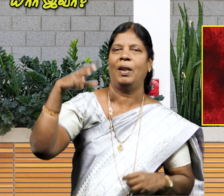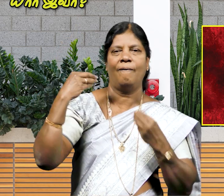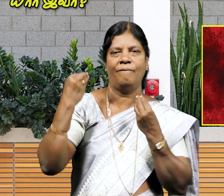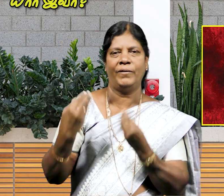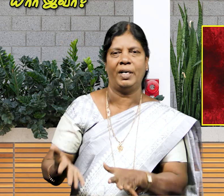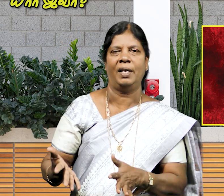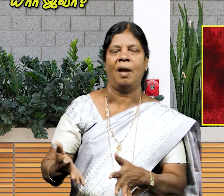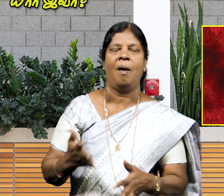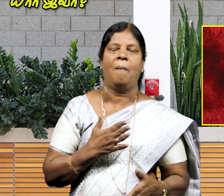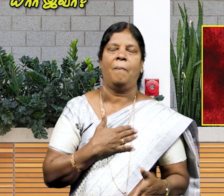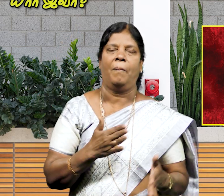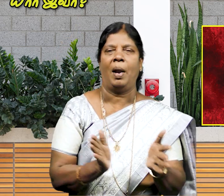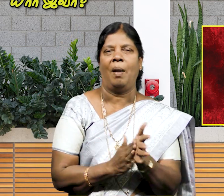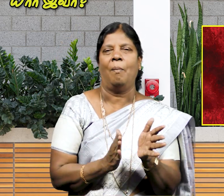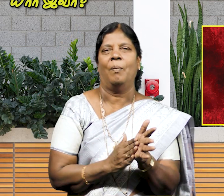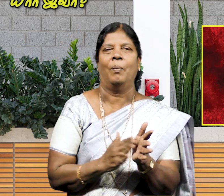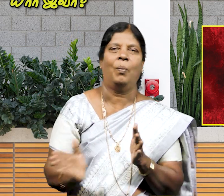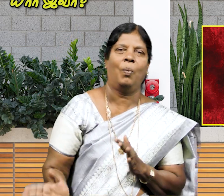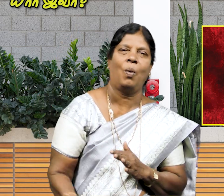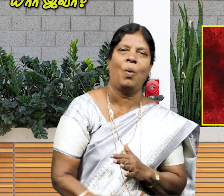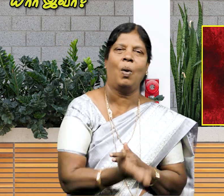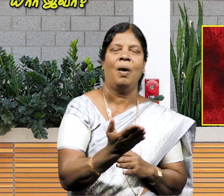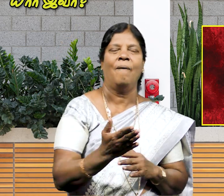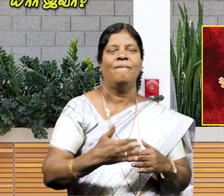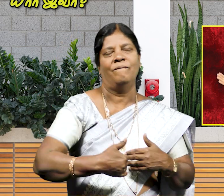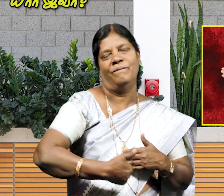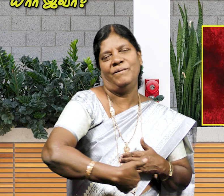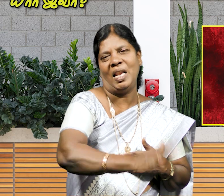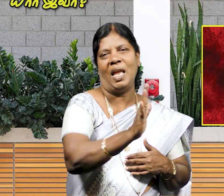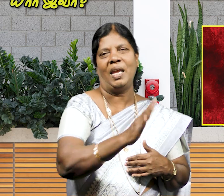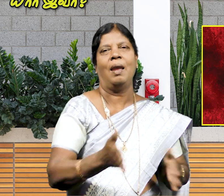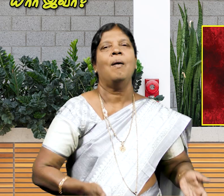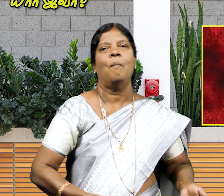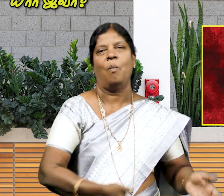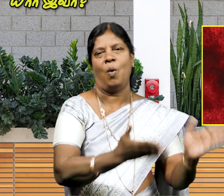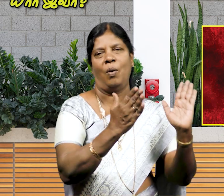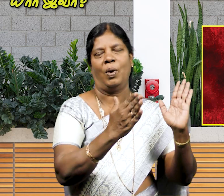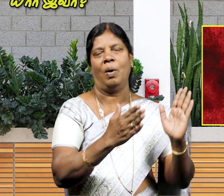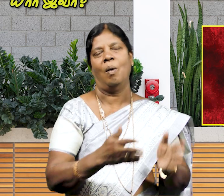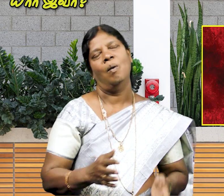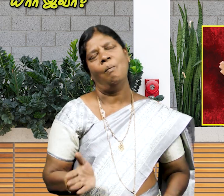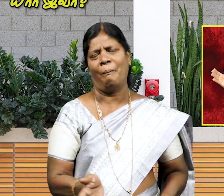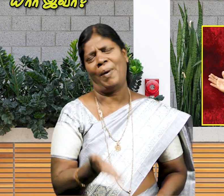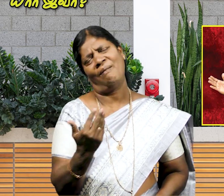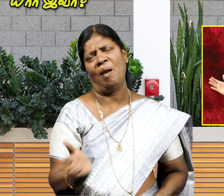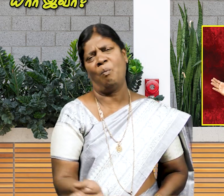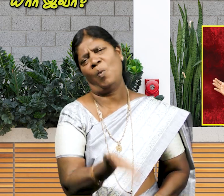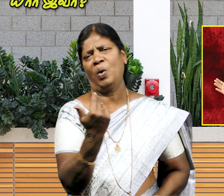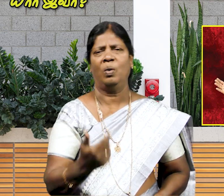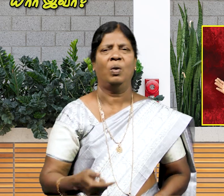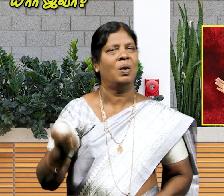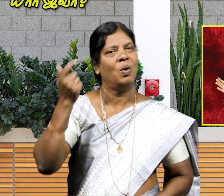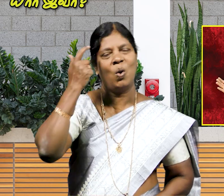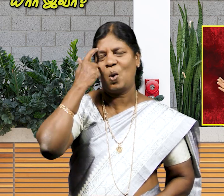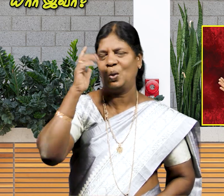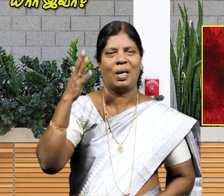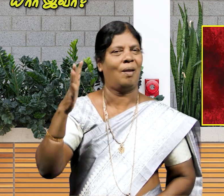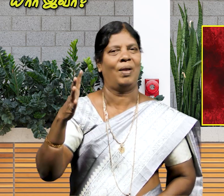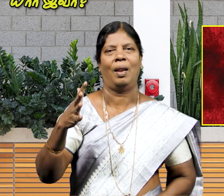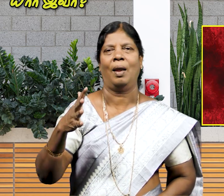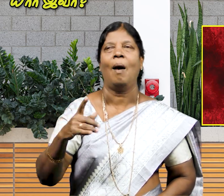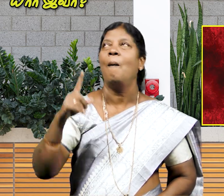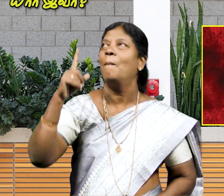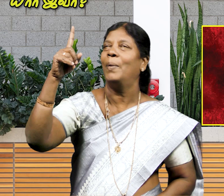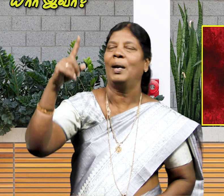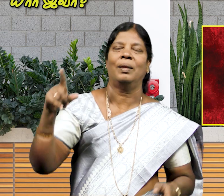விட்டு தன் மனம் போன போக்கிலே விலகி சென்றவர்கள். போனால் போகட்டும் என்று